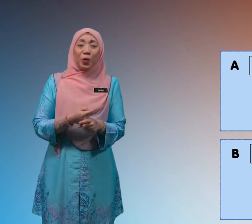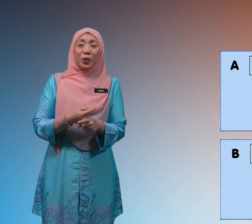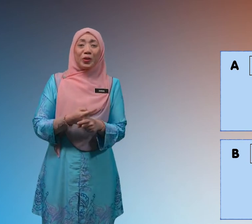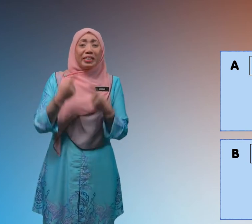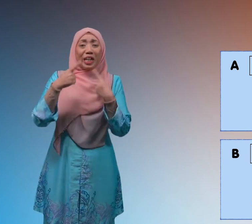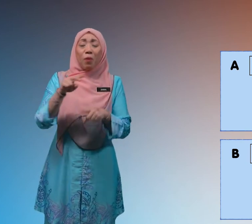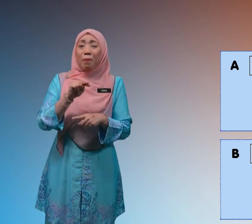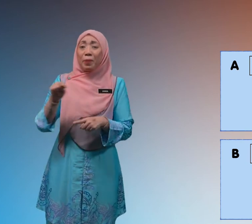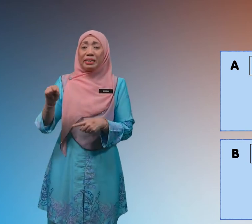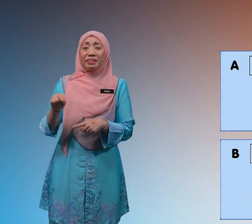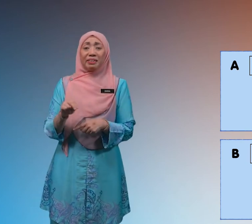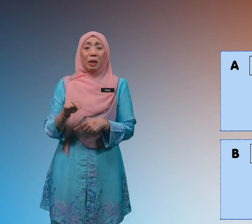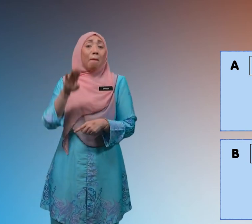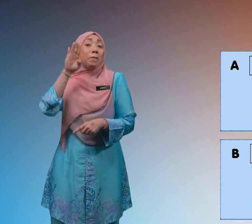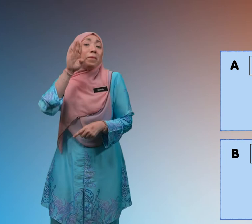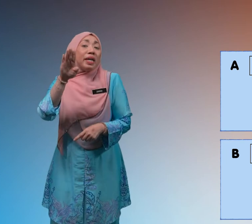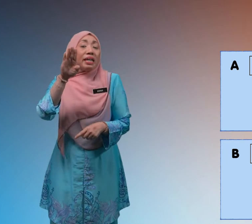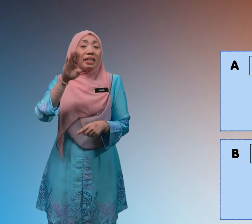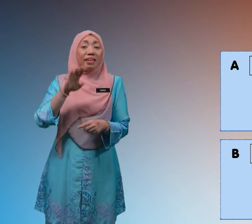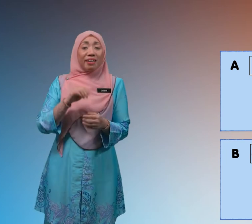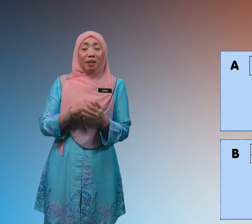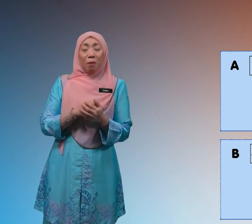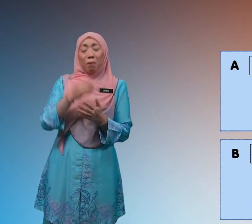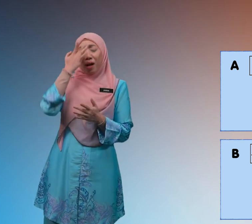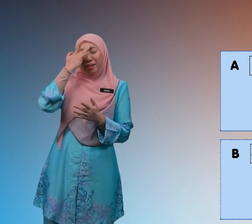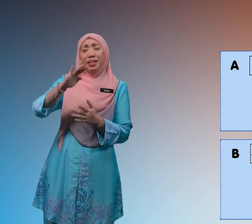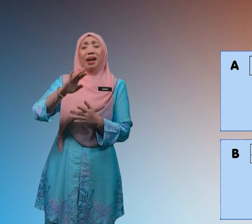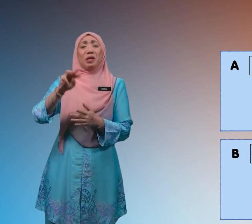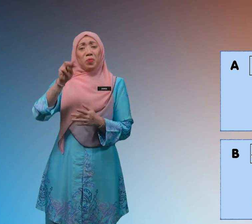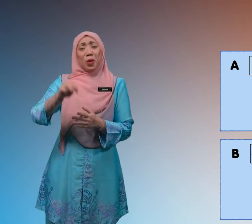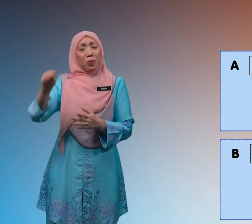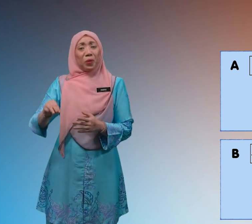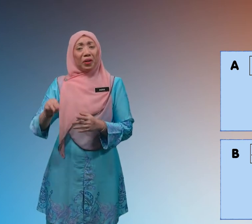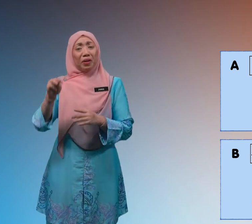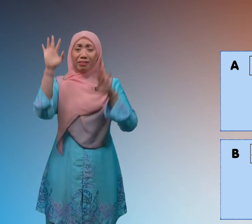Betul jawapan B. Pandai murid-murid.